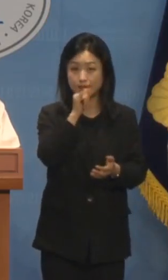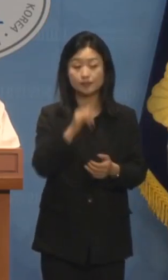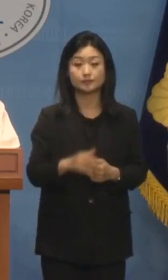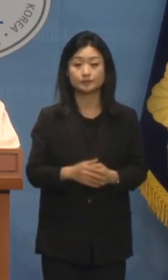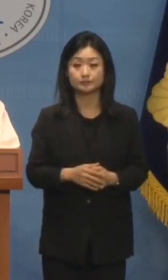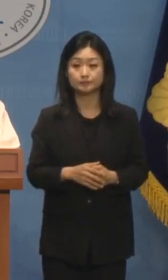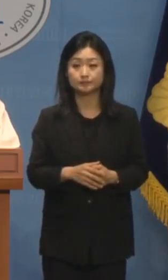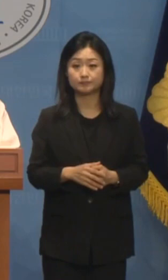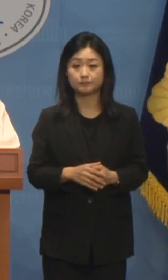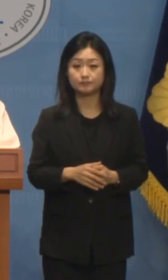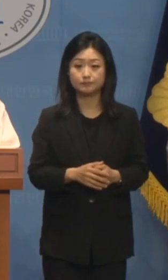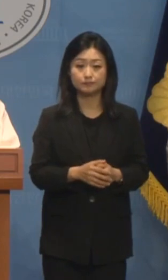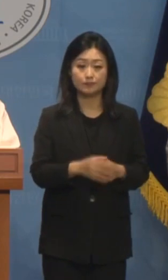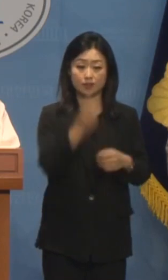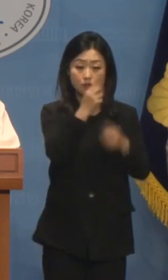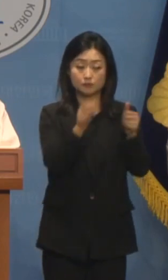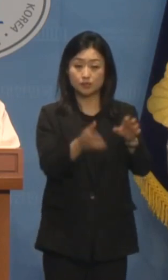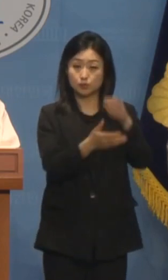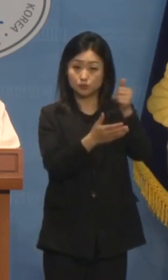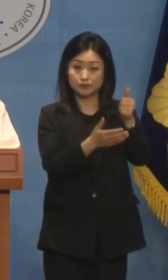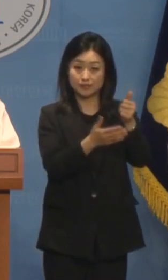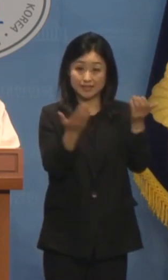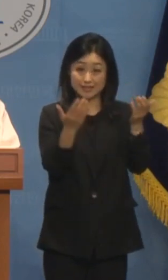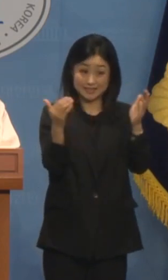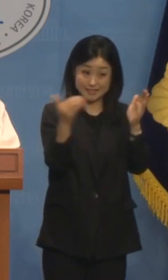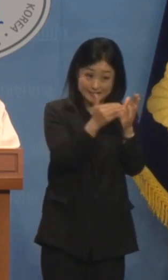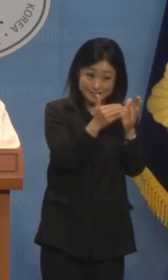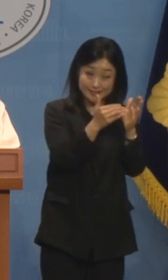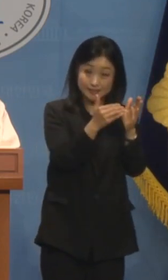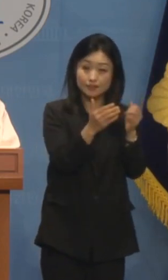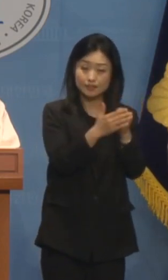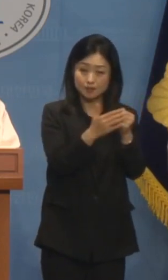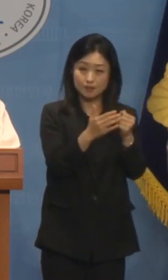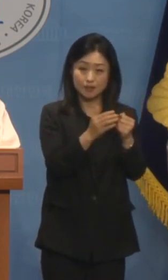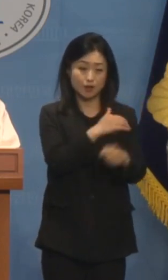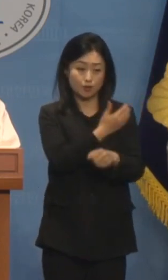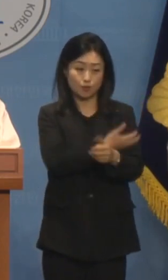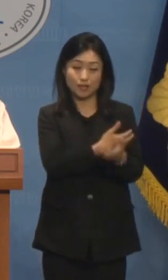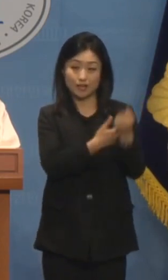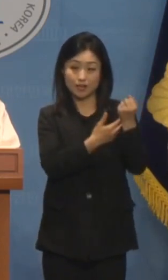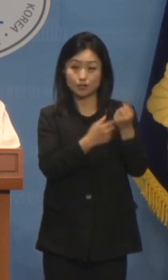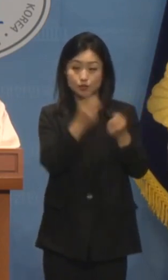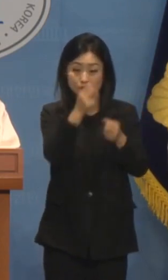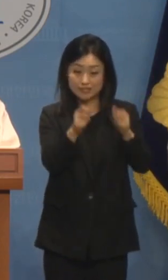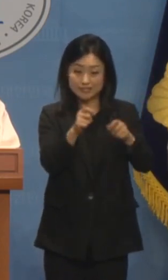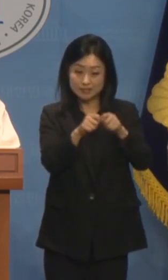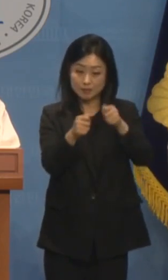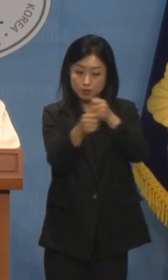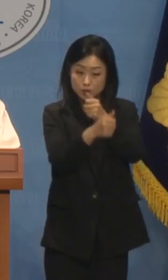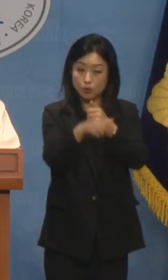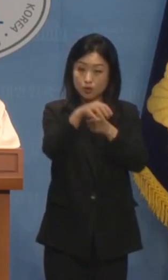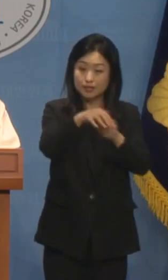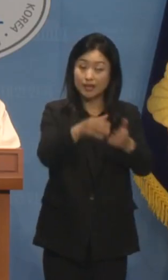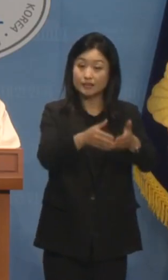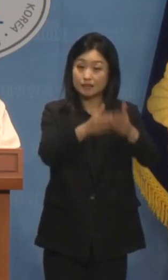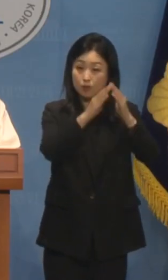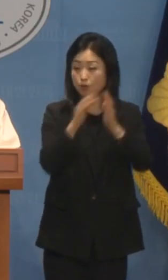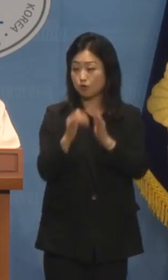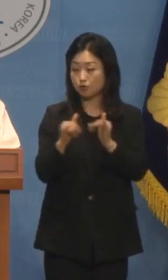임기를 며칠 앞둔 이원석 검찰총장이 직권으로 수사심의위원회를 소집할 때만 해도